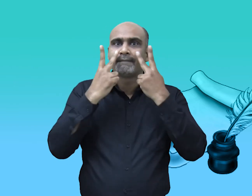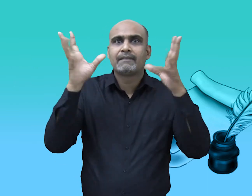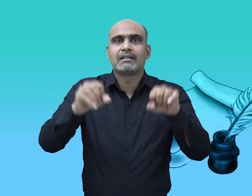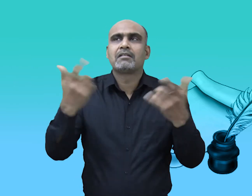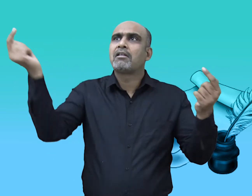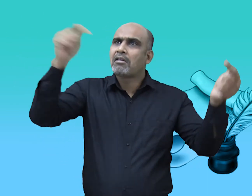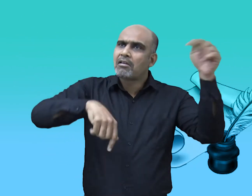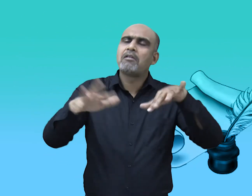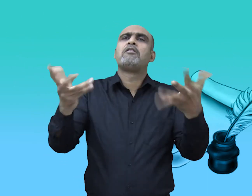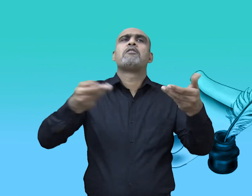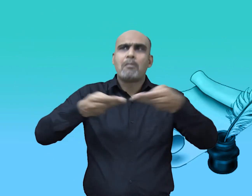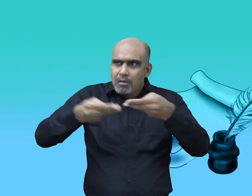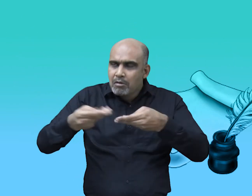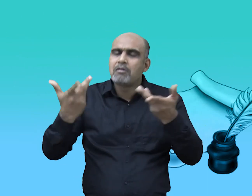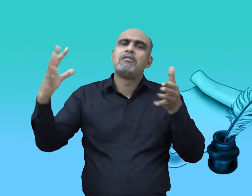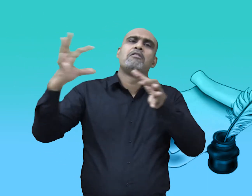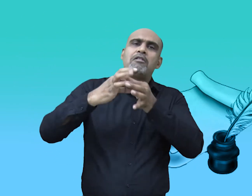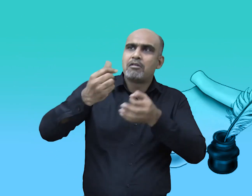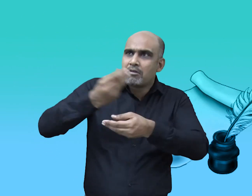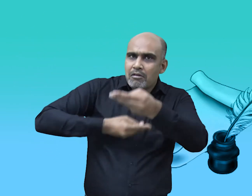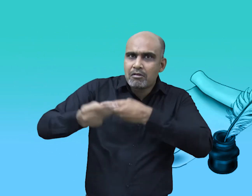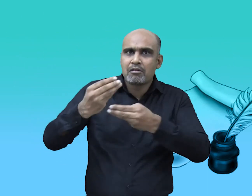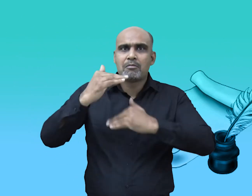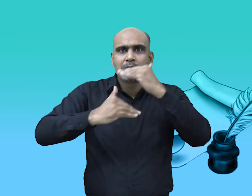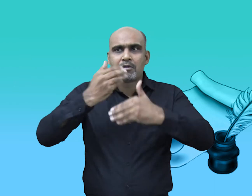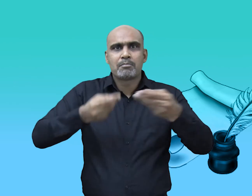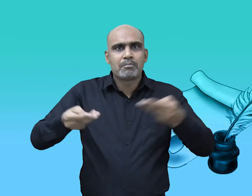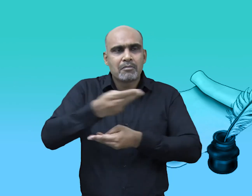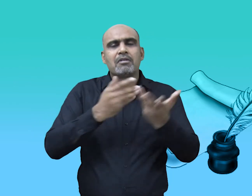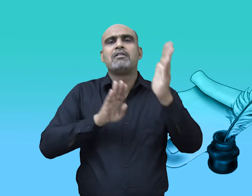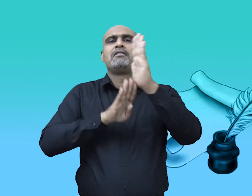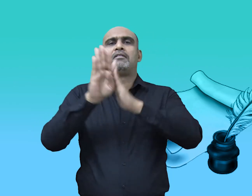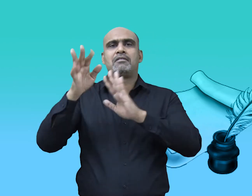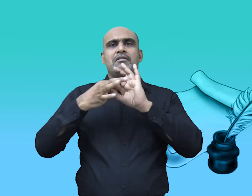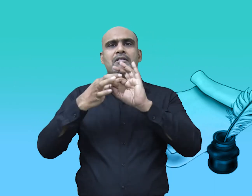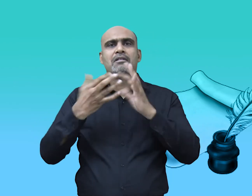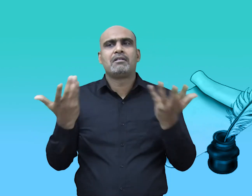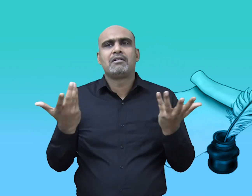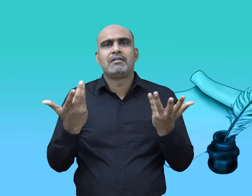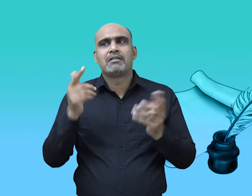तरीका सभ्य बन गया है। हमारे देश के साथ व्यापारिक संबंध बनाकर यहाँ व्यापार चालू